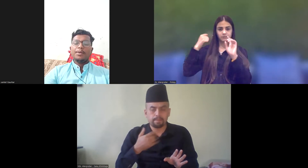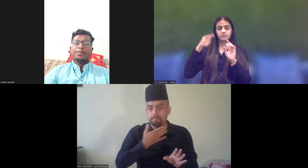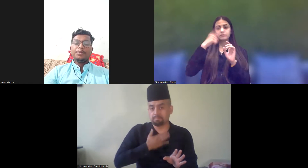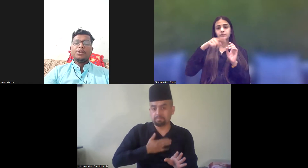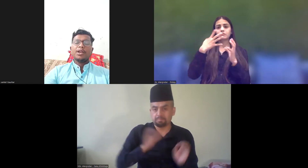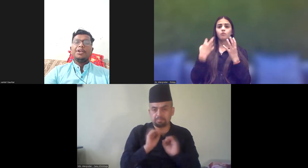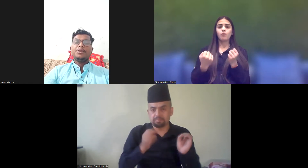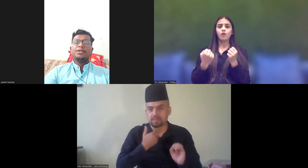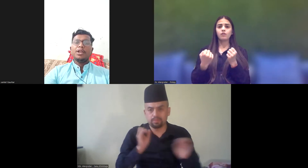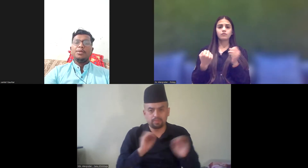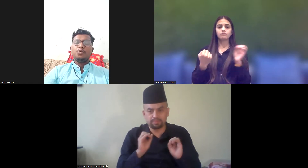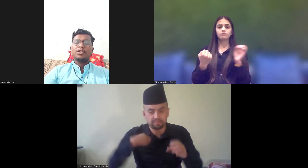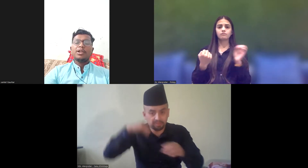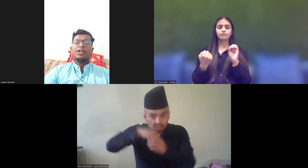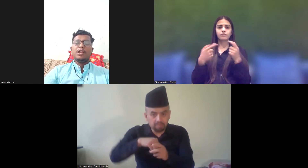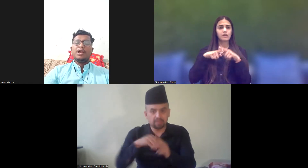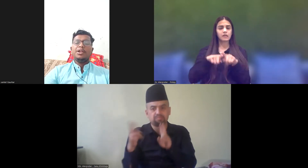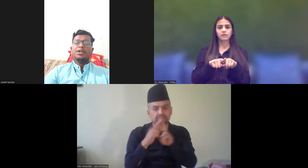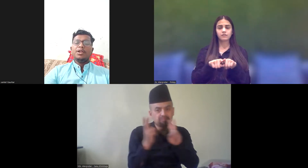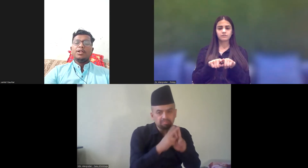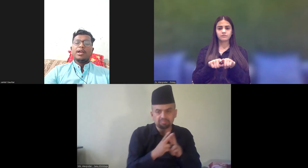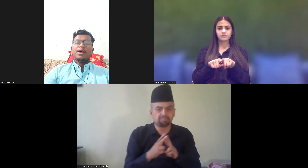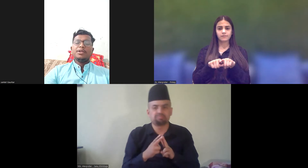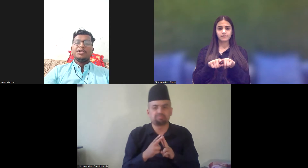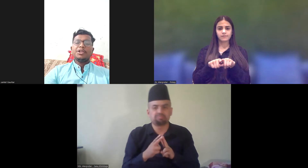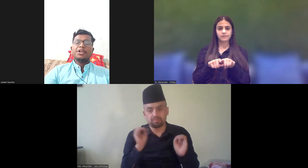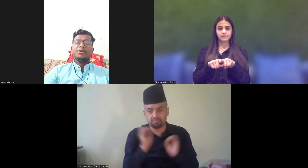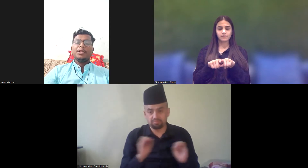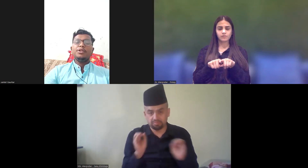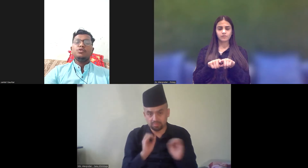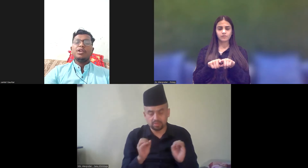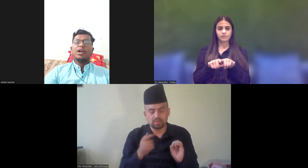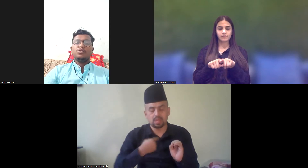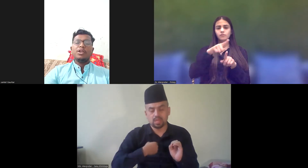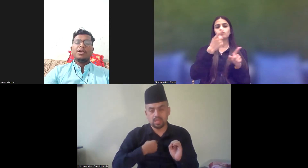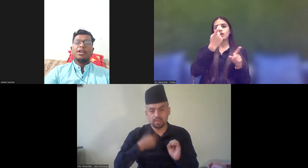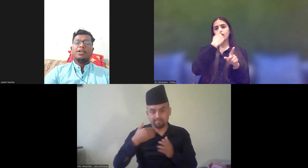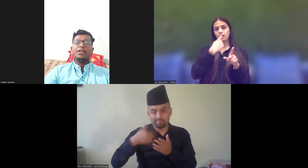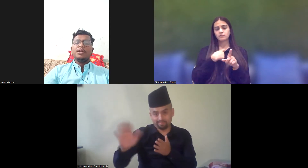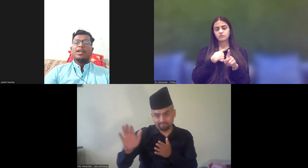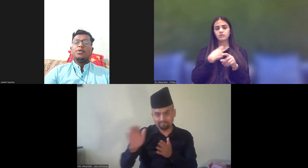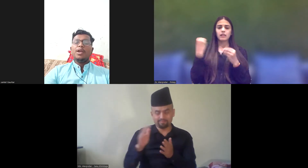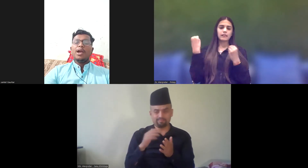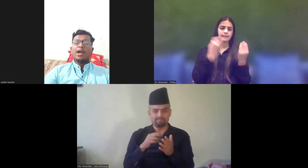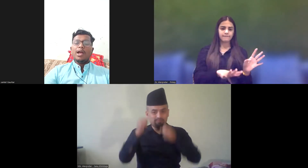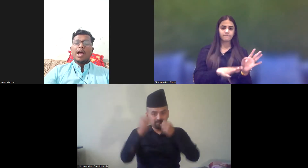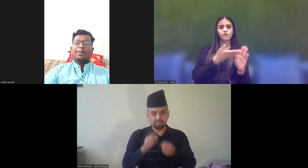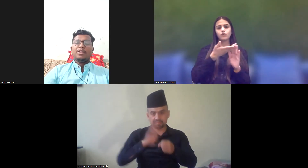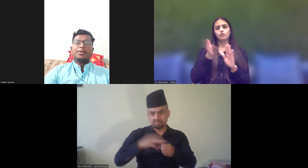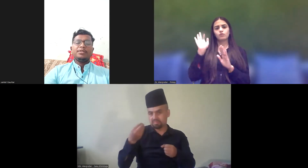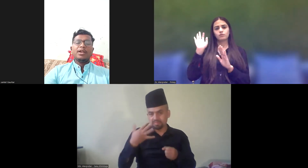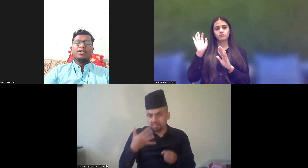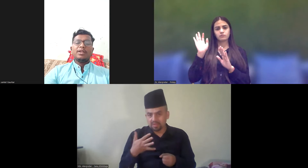त्या तक्रारीची त्यांनी पूर्तता केली आणि त्या शिक्षिकेची बदली दुसरीकडे केली. त्यामुळे